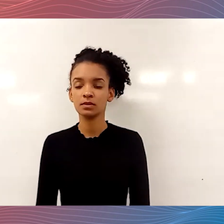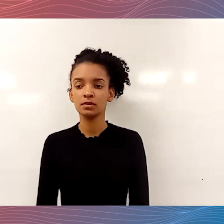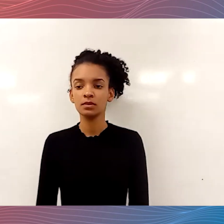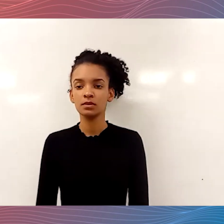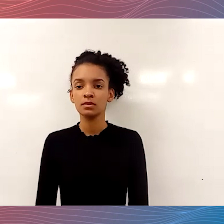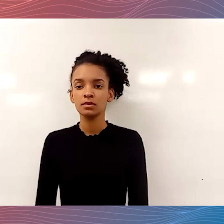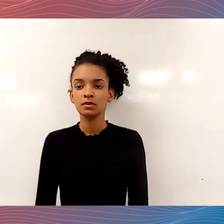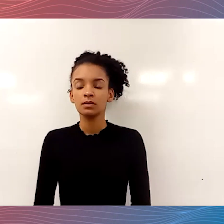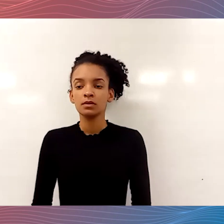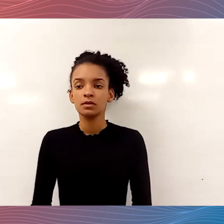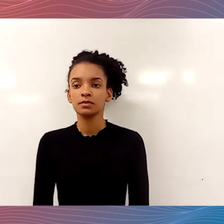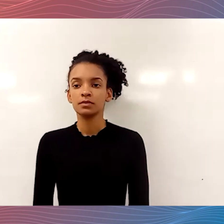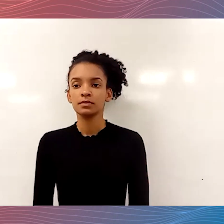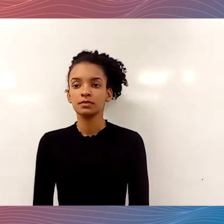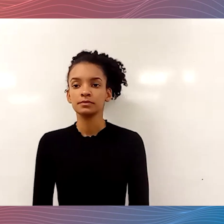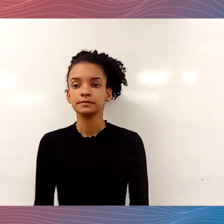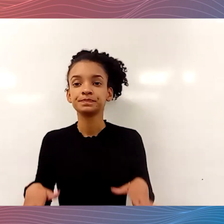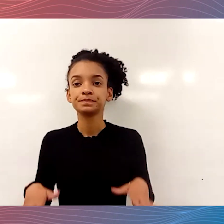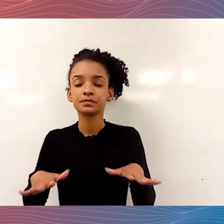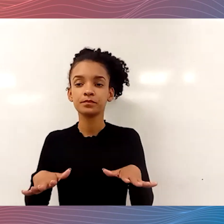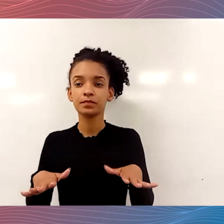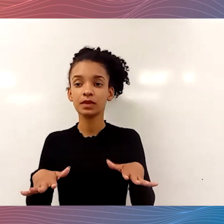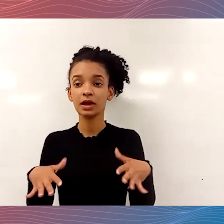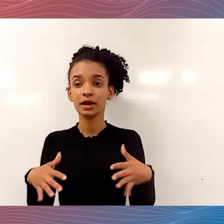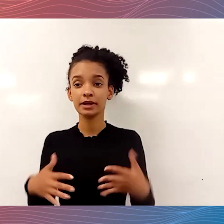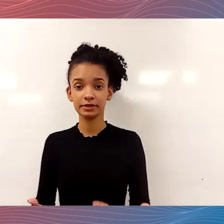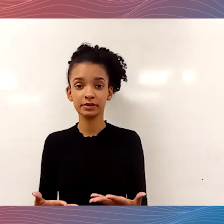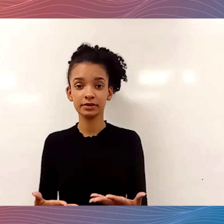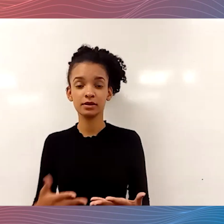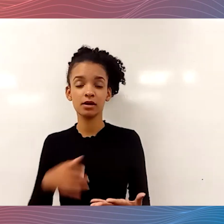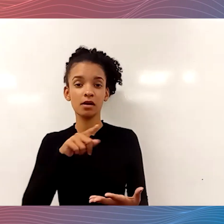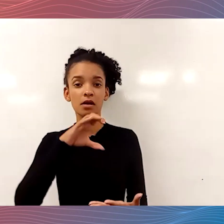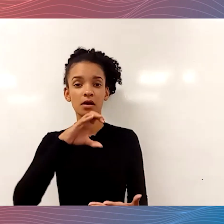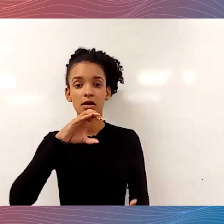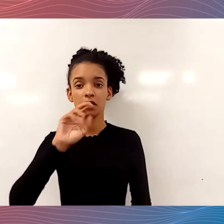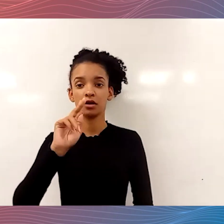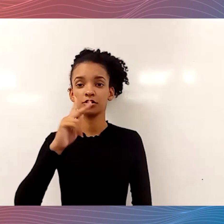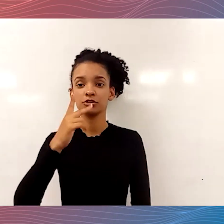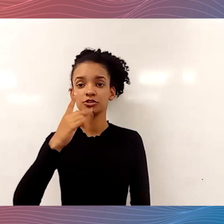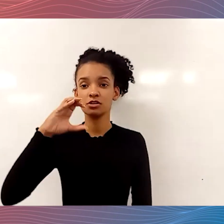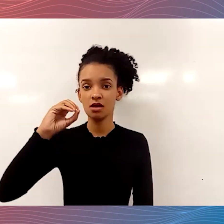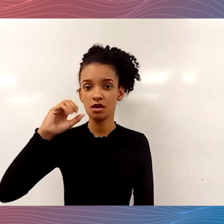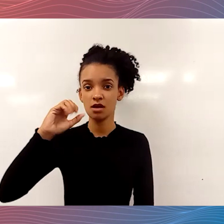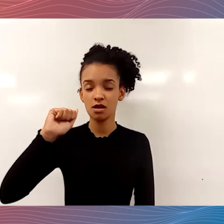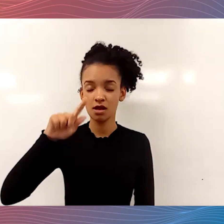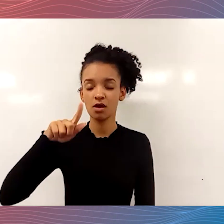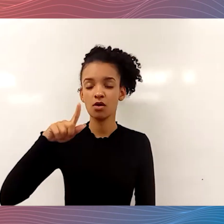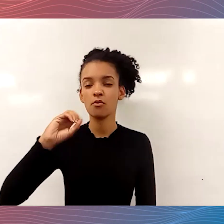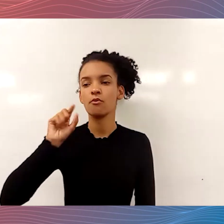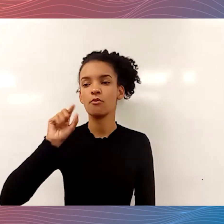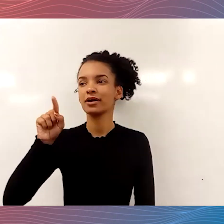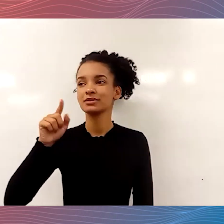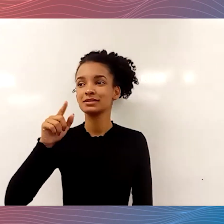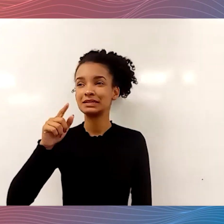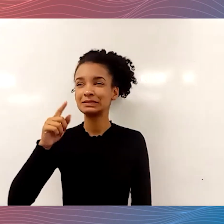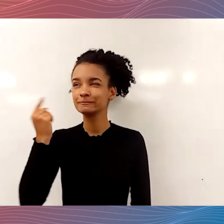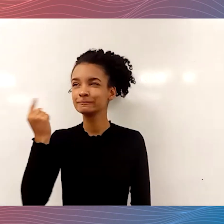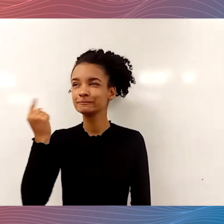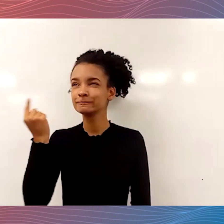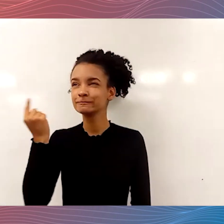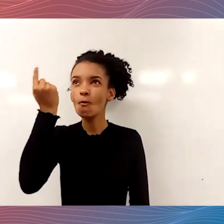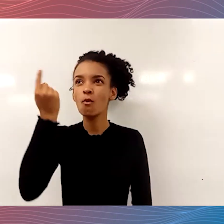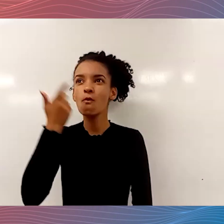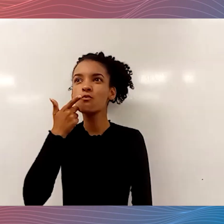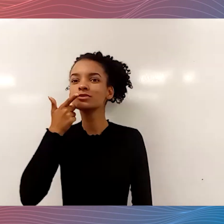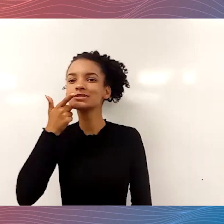Aí o Chicago Bulls estava no auge, mas perderam nos playoffs. Aí no segundo ano,